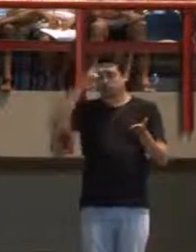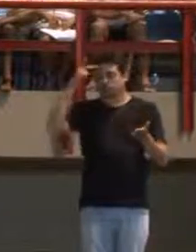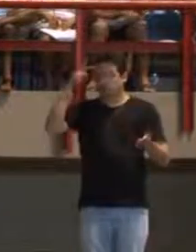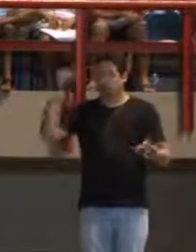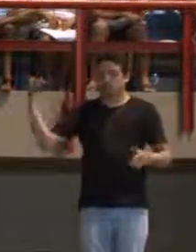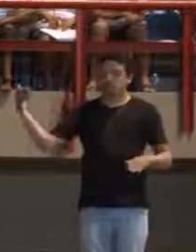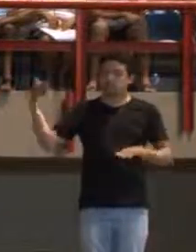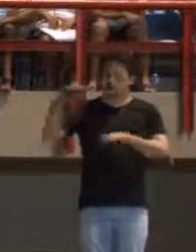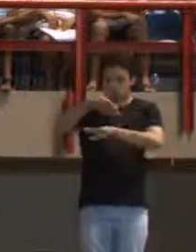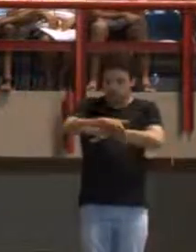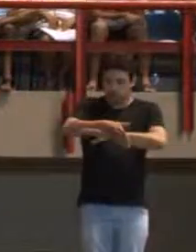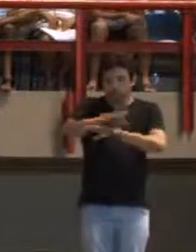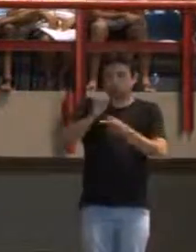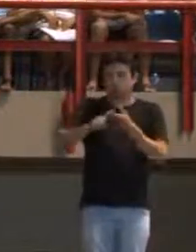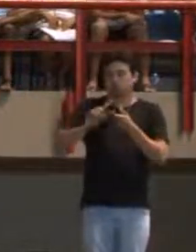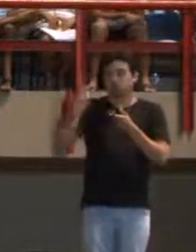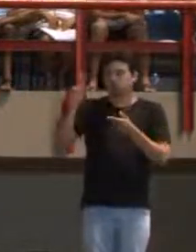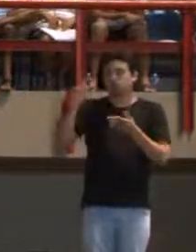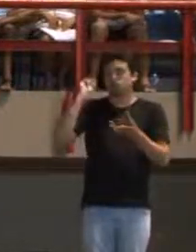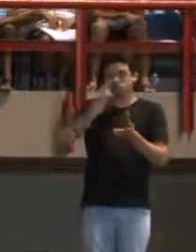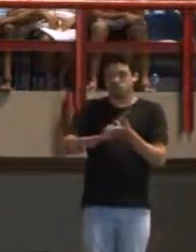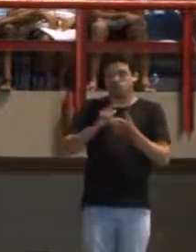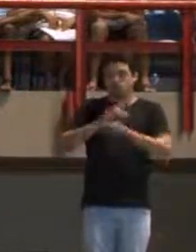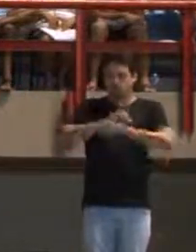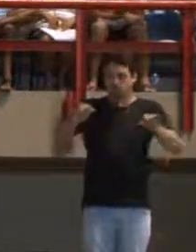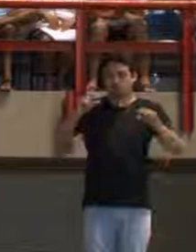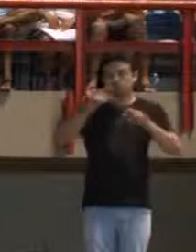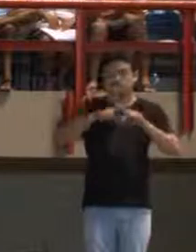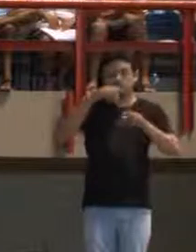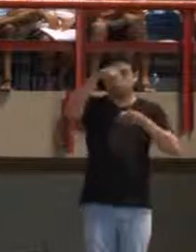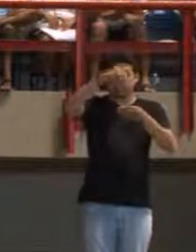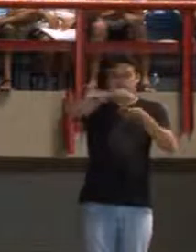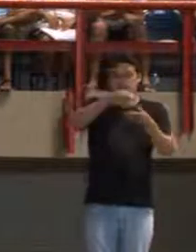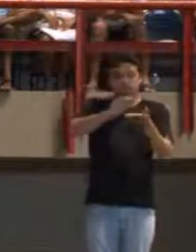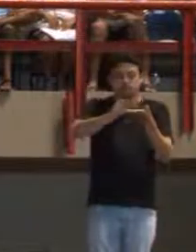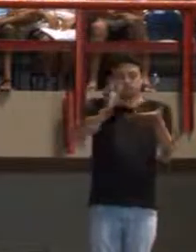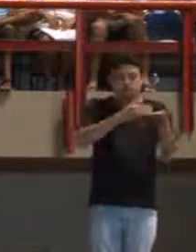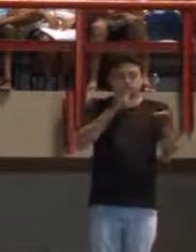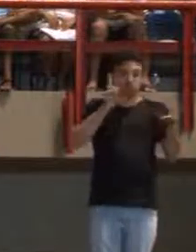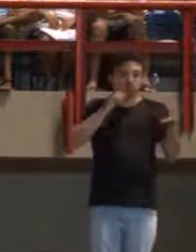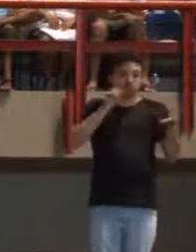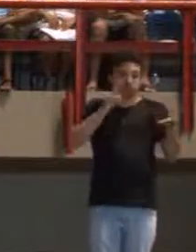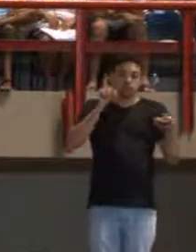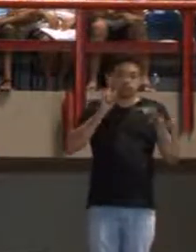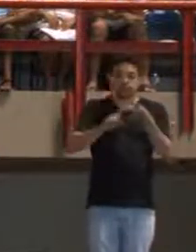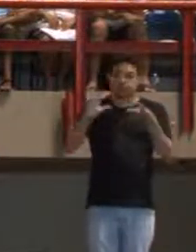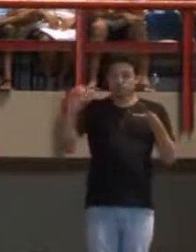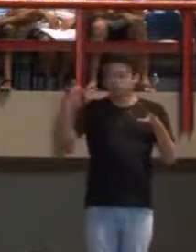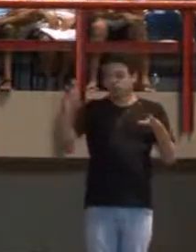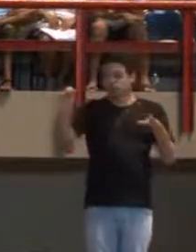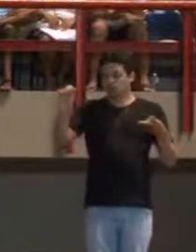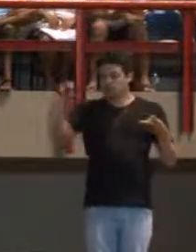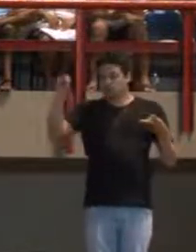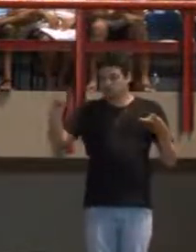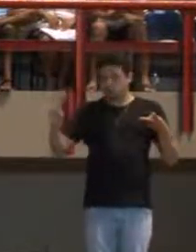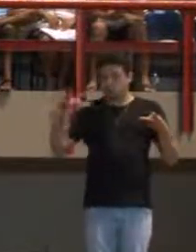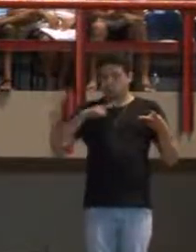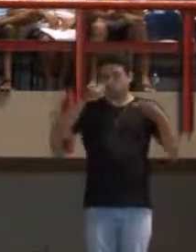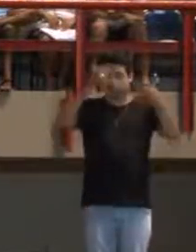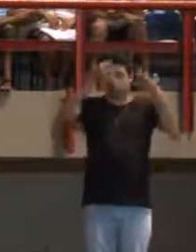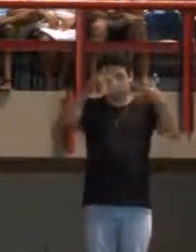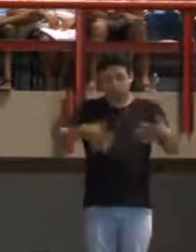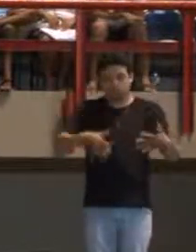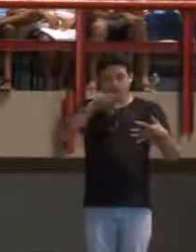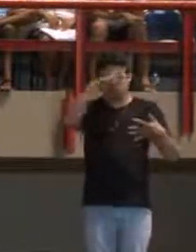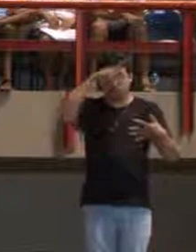para... E eles confirmaram essa história. Nos livros de geografia nos Estados Unidos e na Coreia do Sul, vem escrito lá claramente